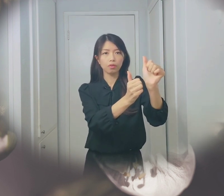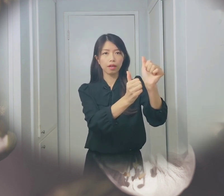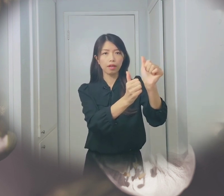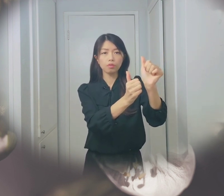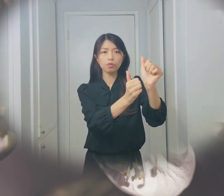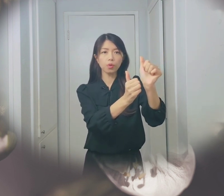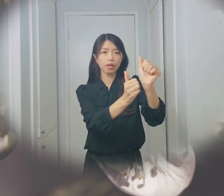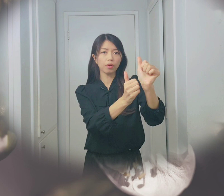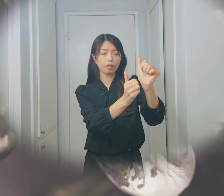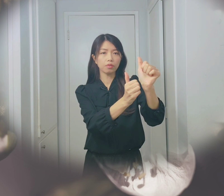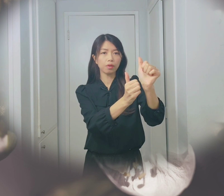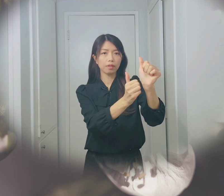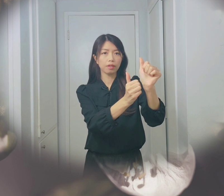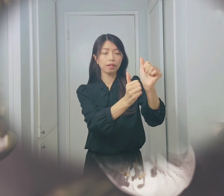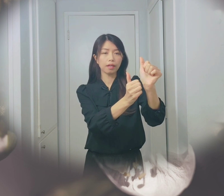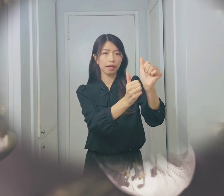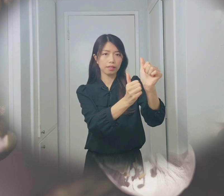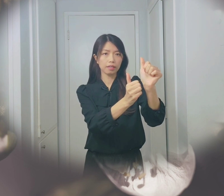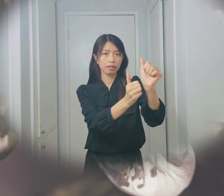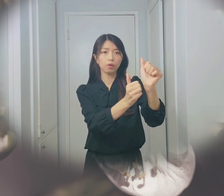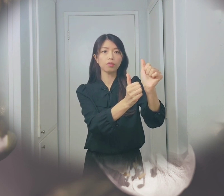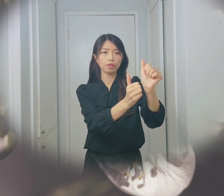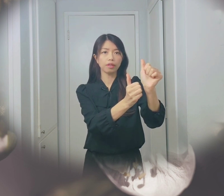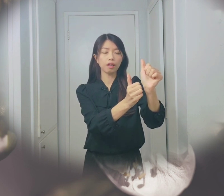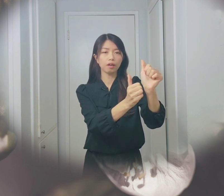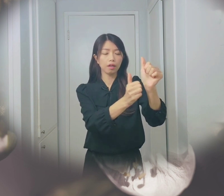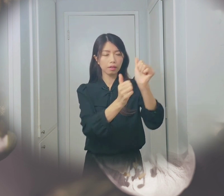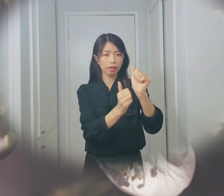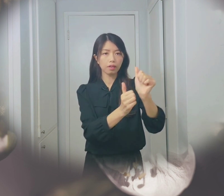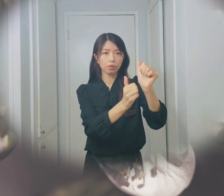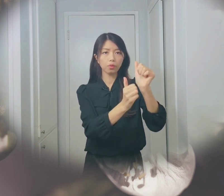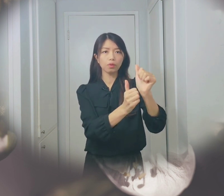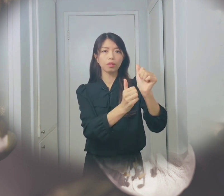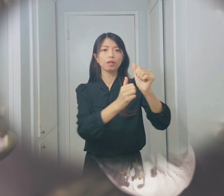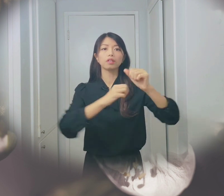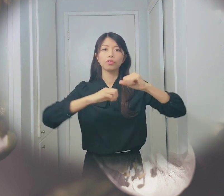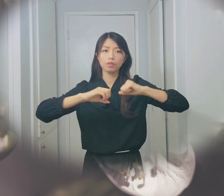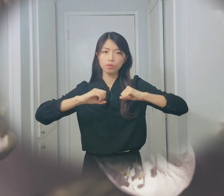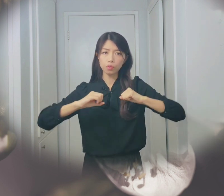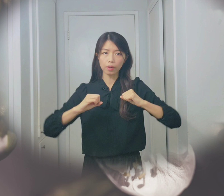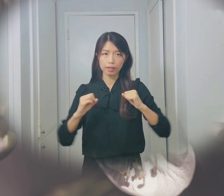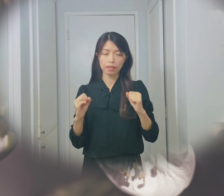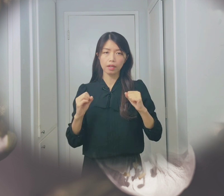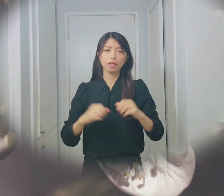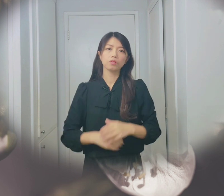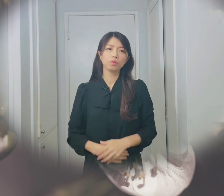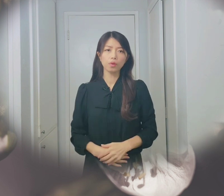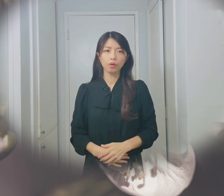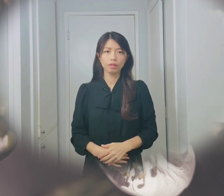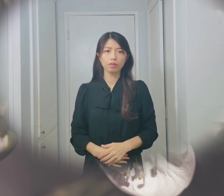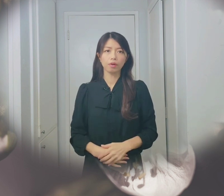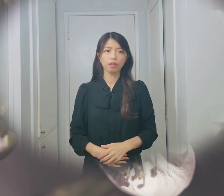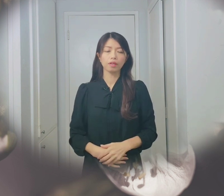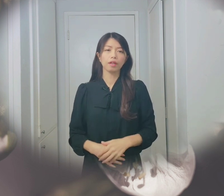저는 뒤에 순종이라고 한 뜻의 수어를 항상 같이 더해주는데요. 따르고 그 뒤에 순종까지.